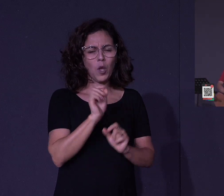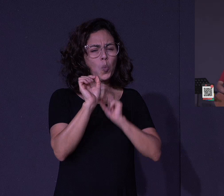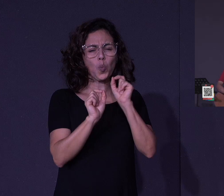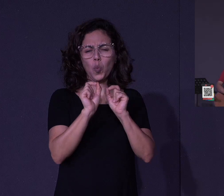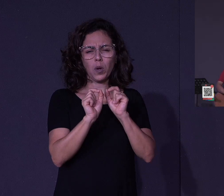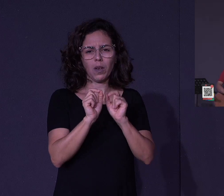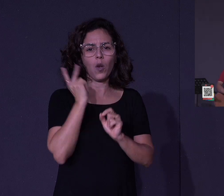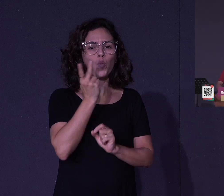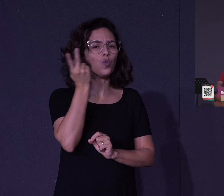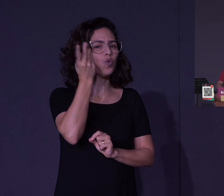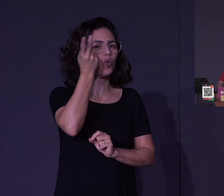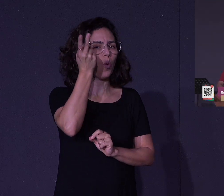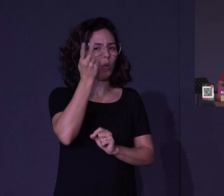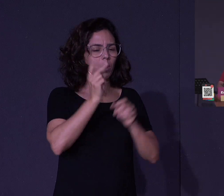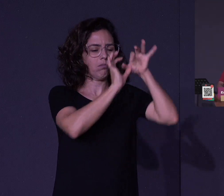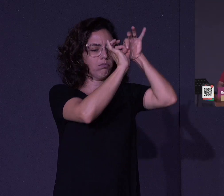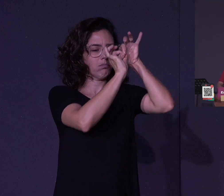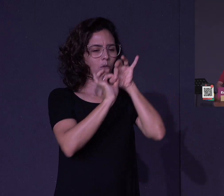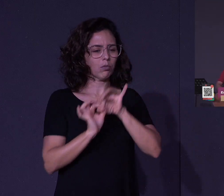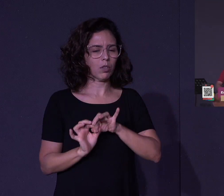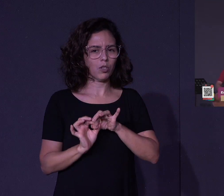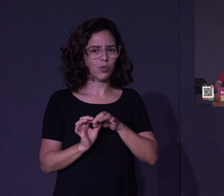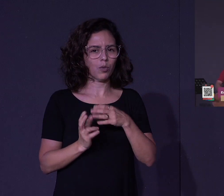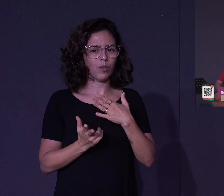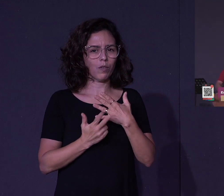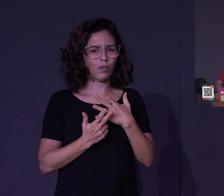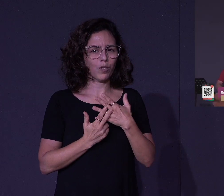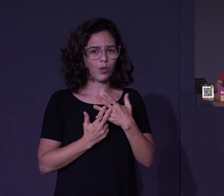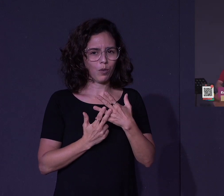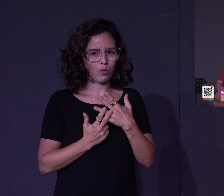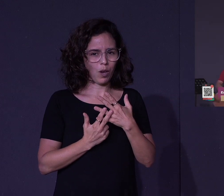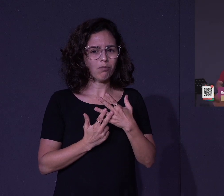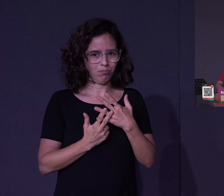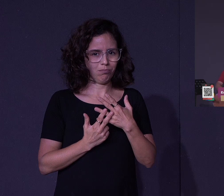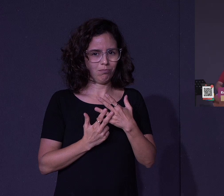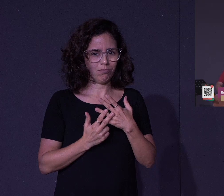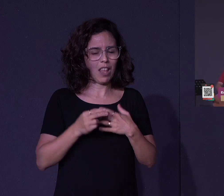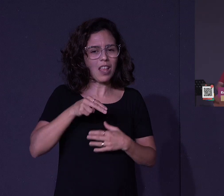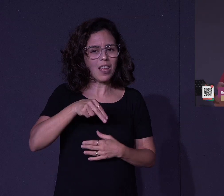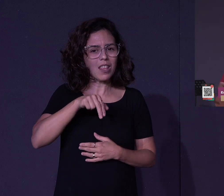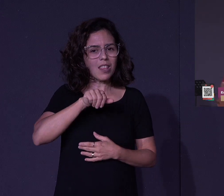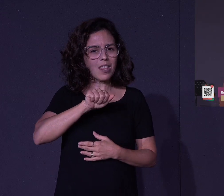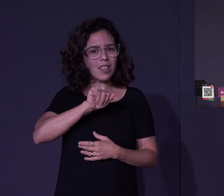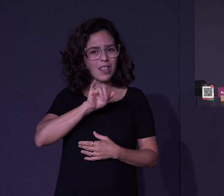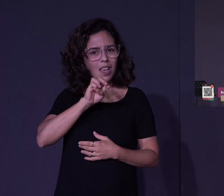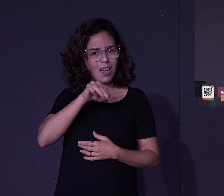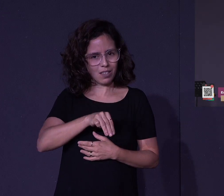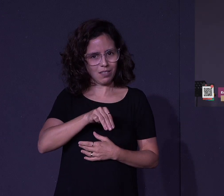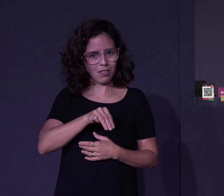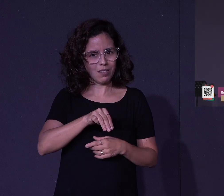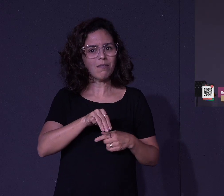Naim. Olhe para quem está do seu lado e diga assim: não tenha dúvida, o Senhor é